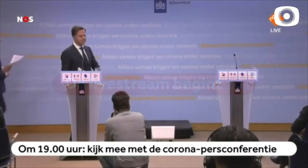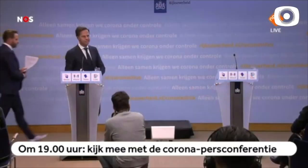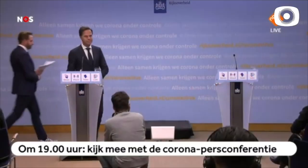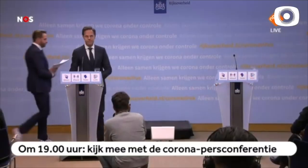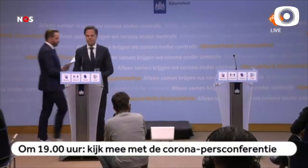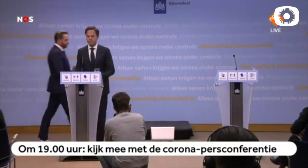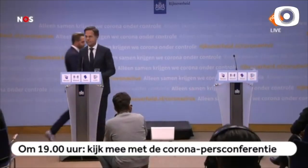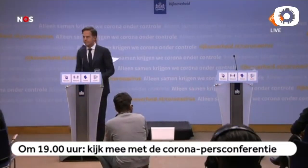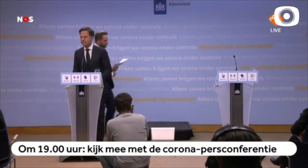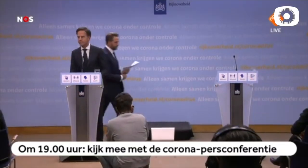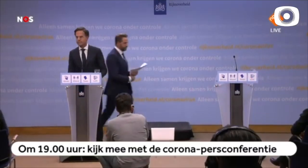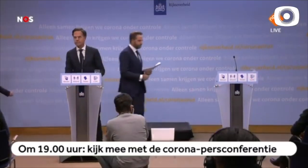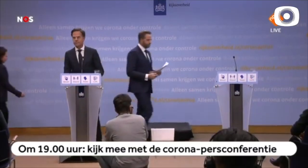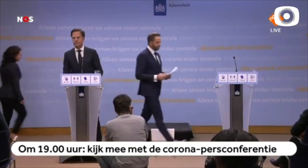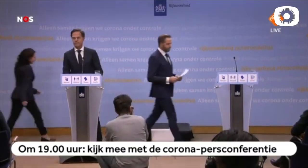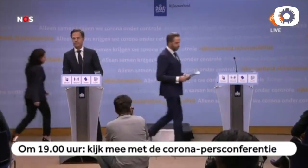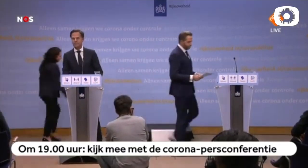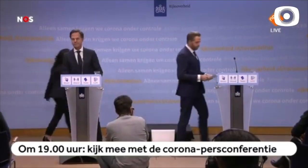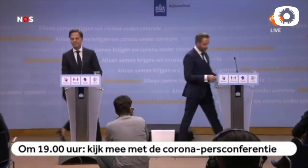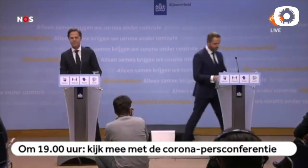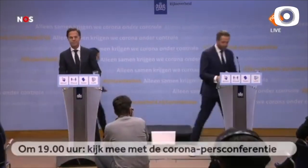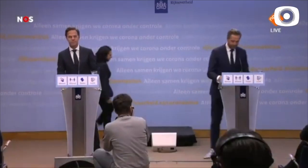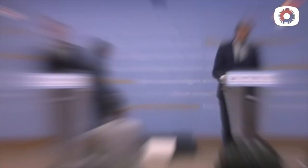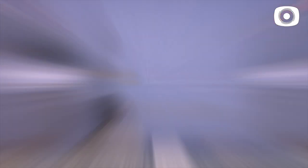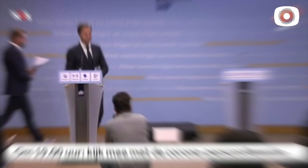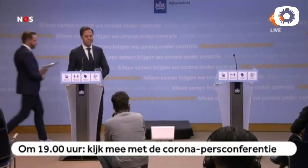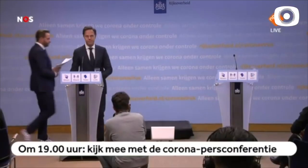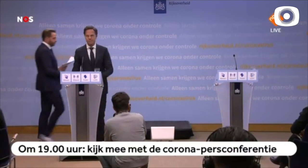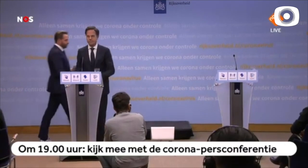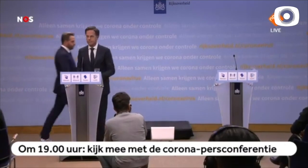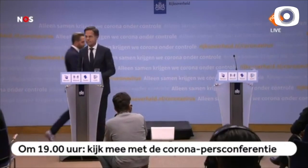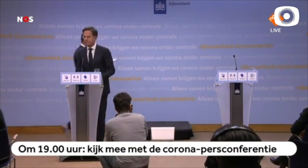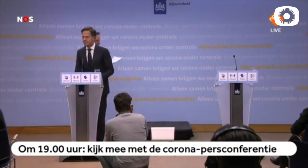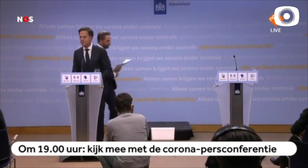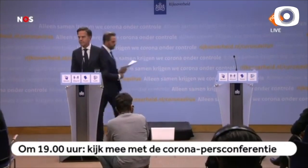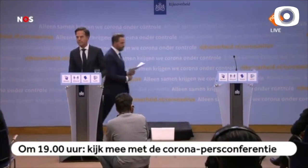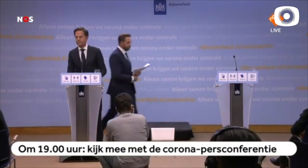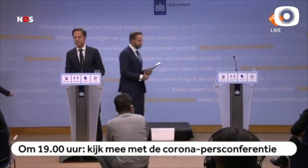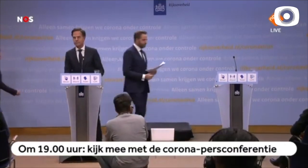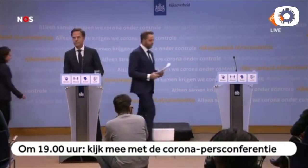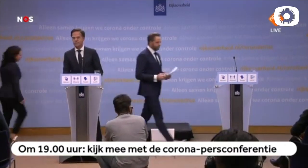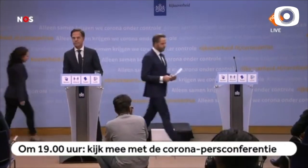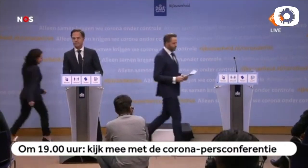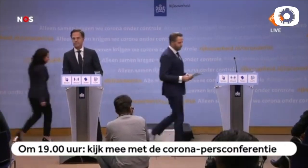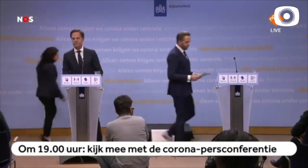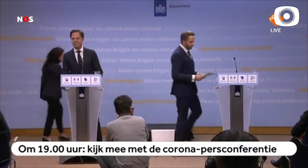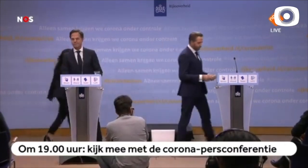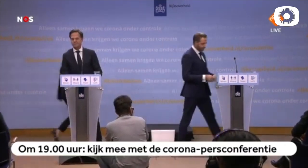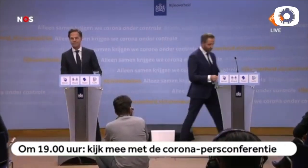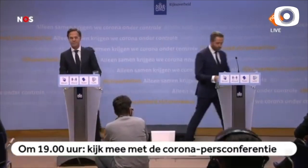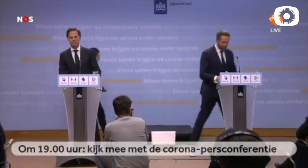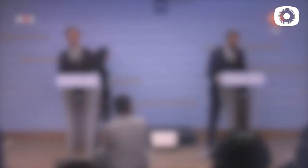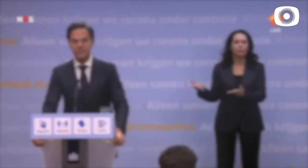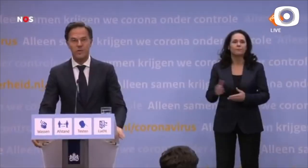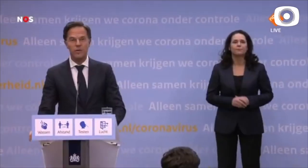is hij, daar is hij, daar is hij! En dicht bij elkaar. En nee, ze raken elkaar niet. Kijk, aan de kant, aan de kant. Hij gaat erachter. Oh mijn god, wat